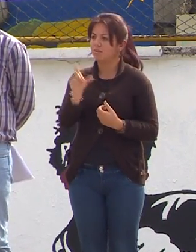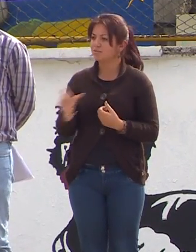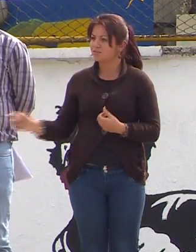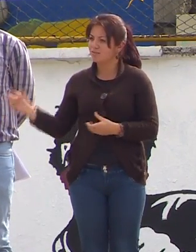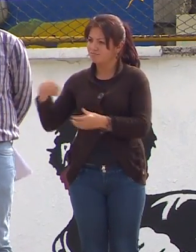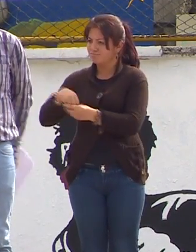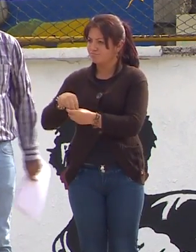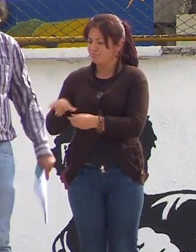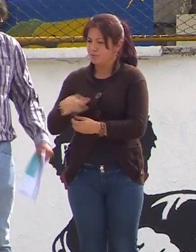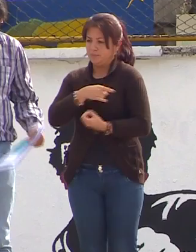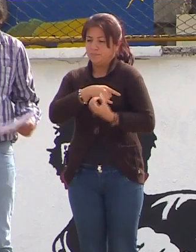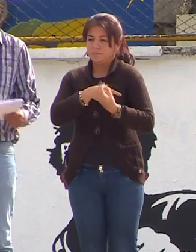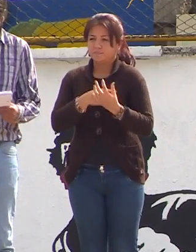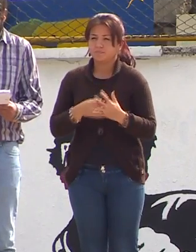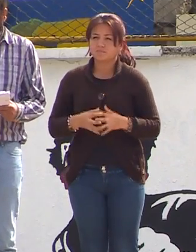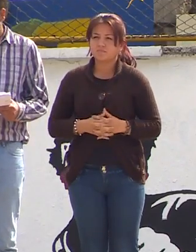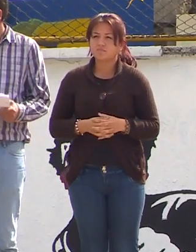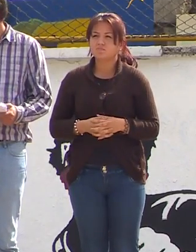servidores.